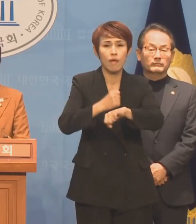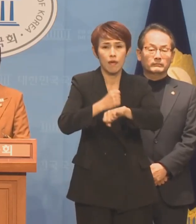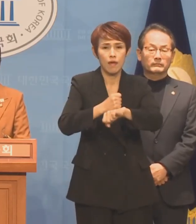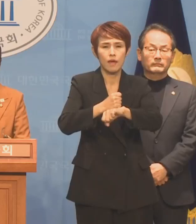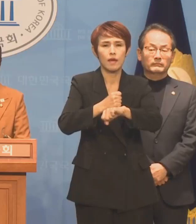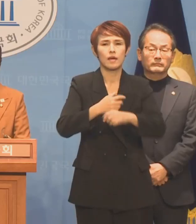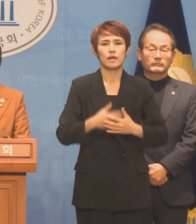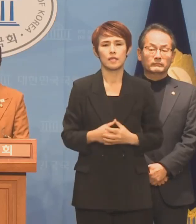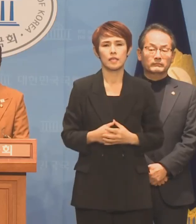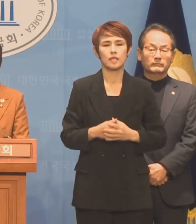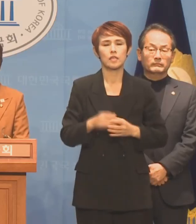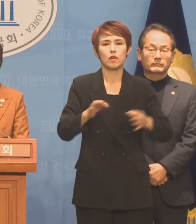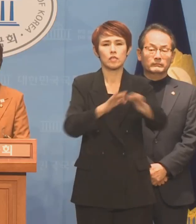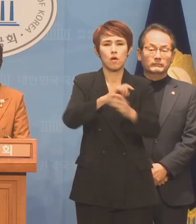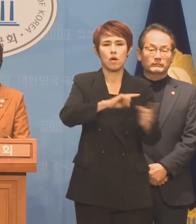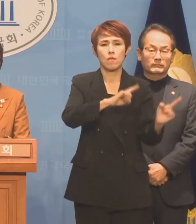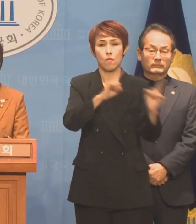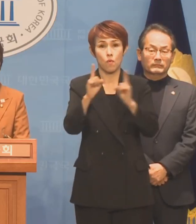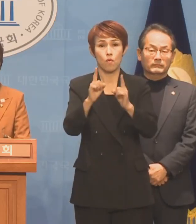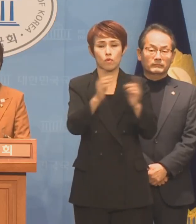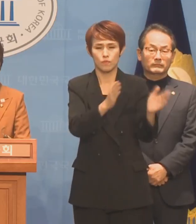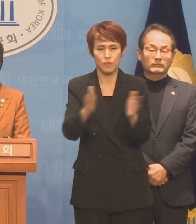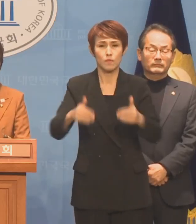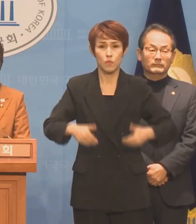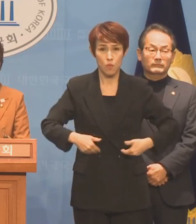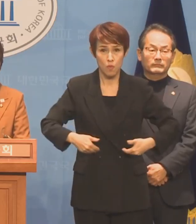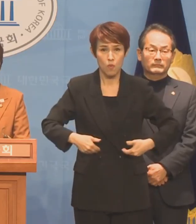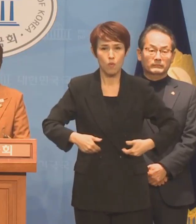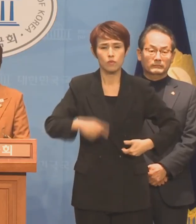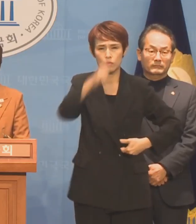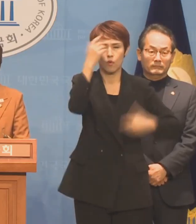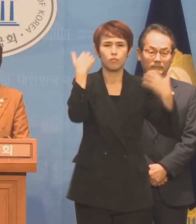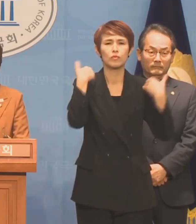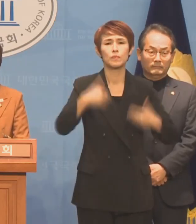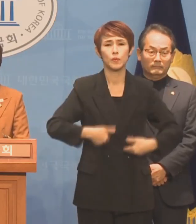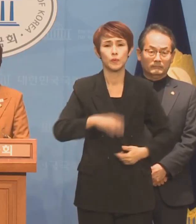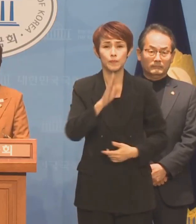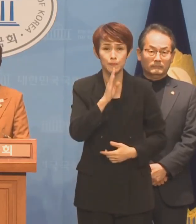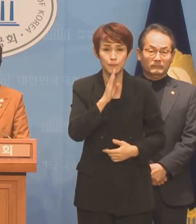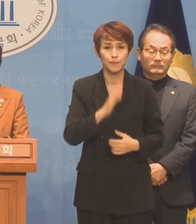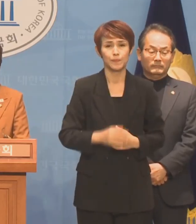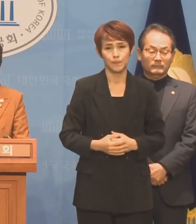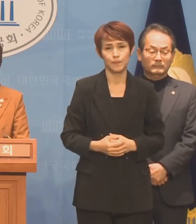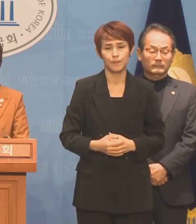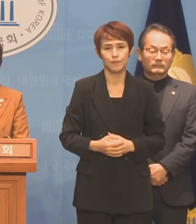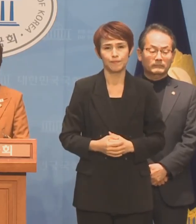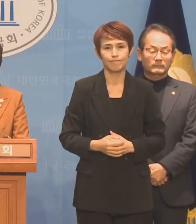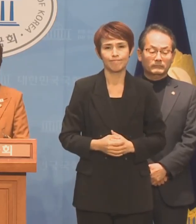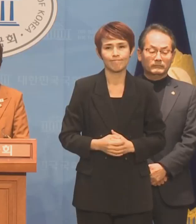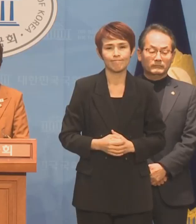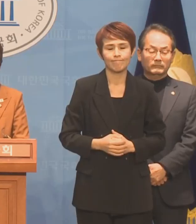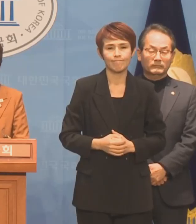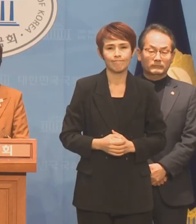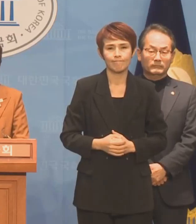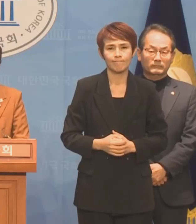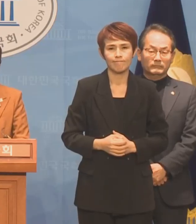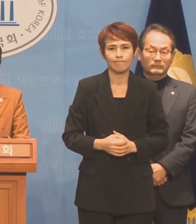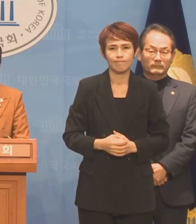경제 회복의 기반을 마련해야 하는 심각한 위기에 우리가 처해 있다고